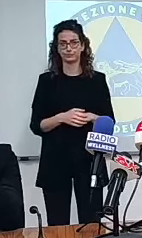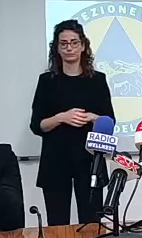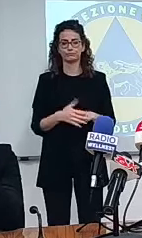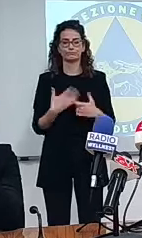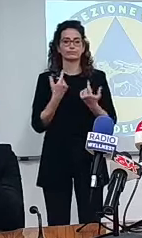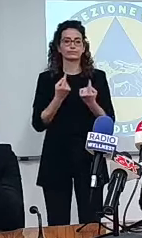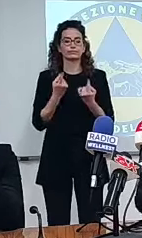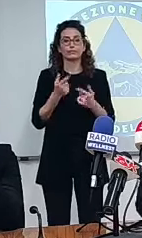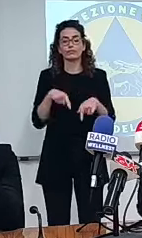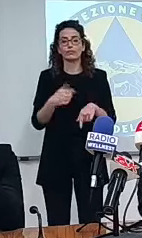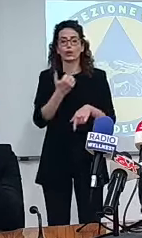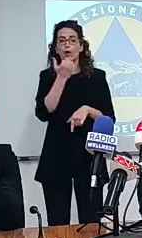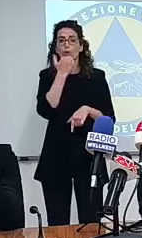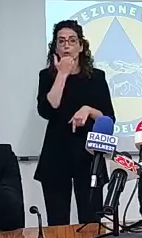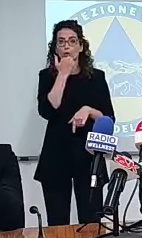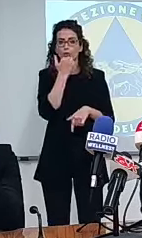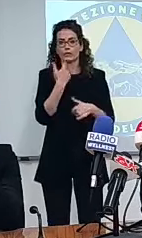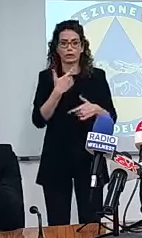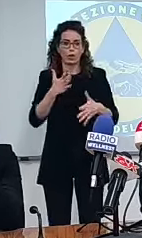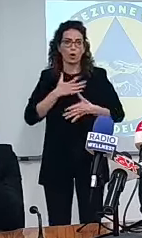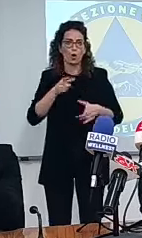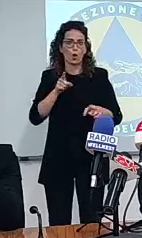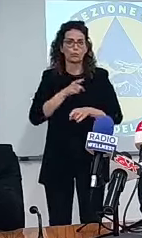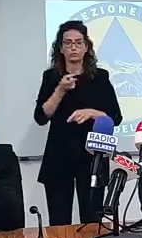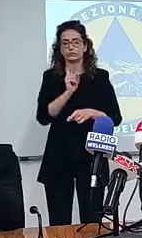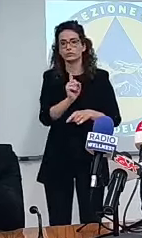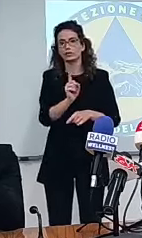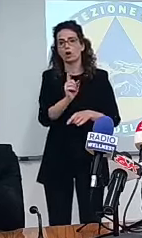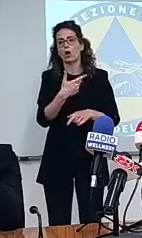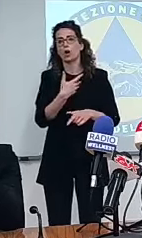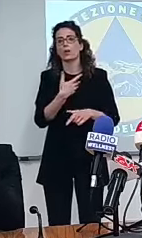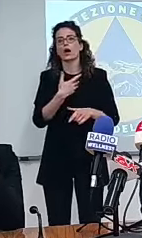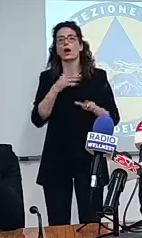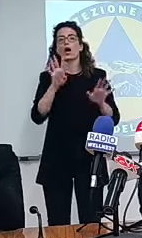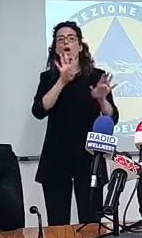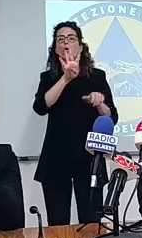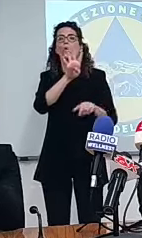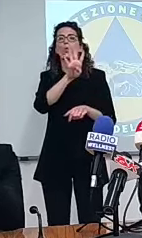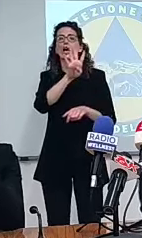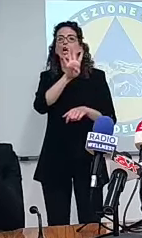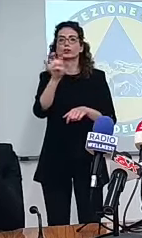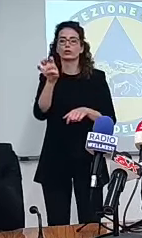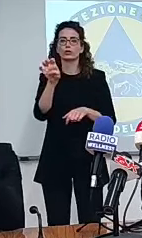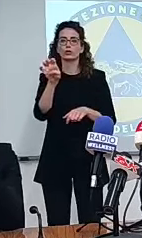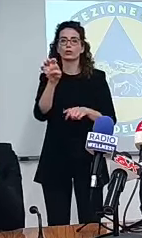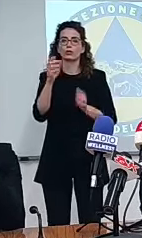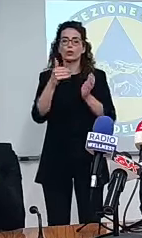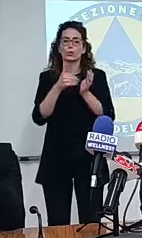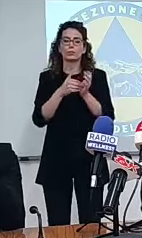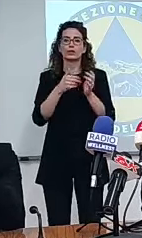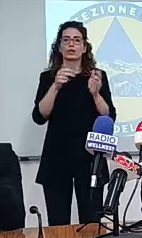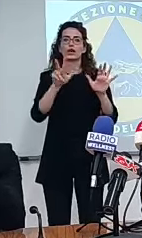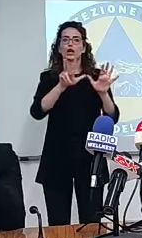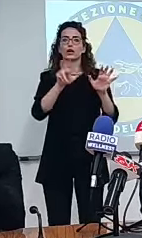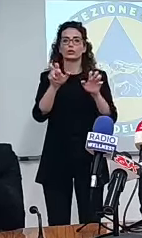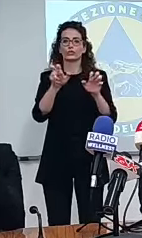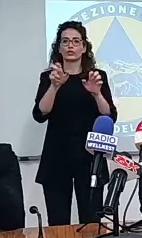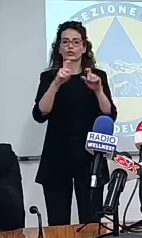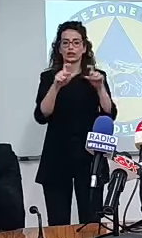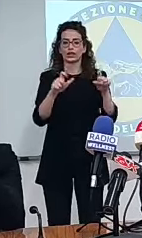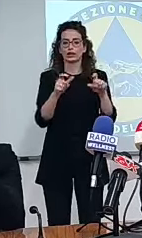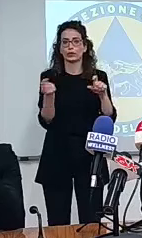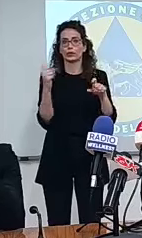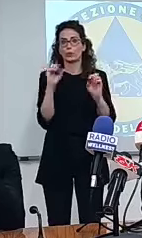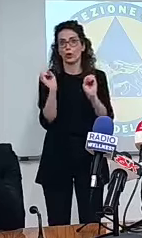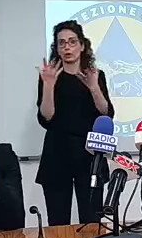ci scusiamo, anche se non è colpa nostra, per il disguido di 4.900 dosi di Moderna che non siamo riusciti a inoculare ieri,